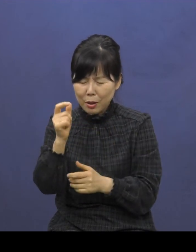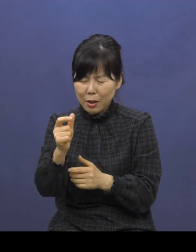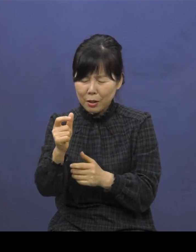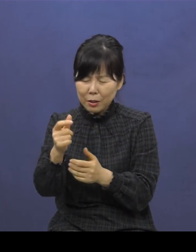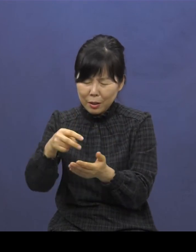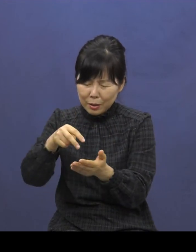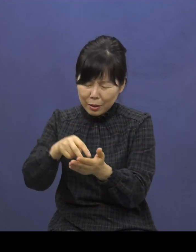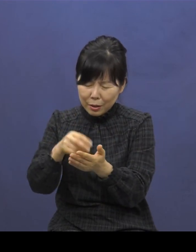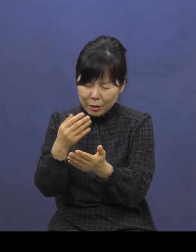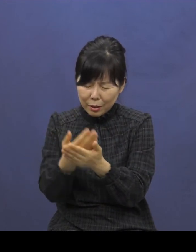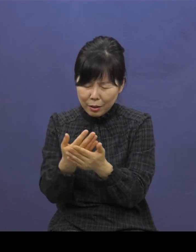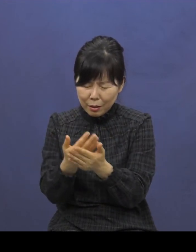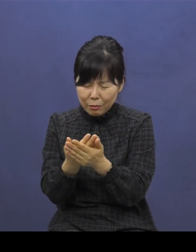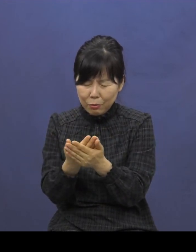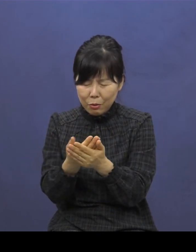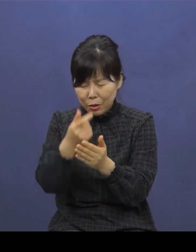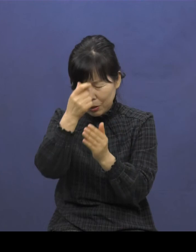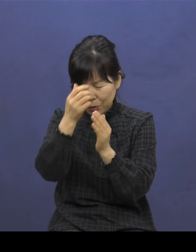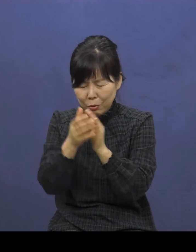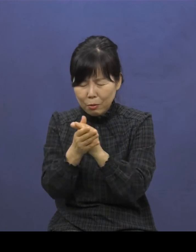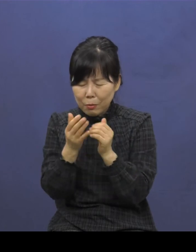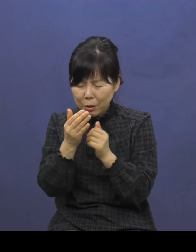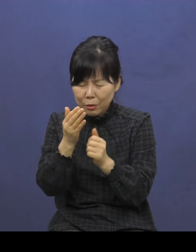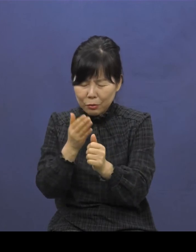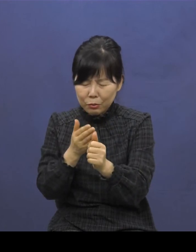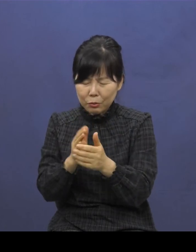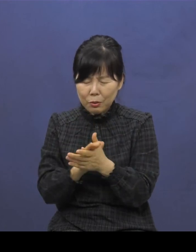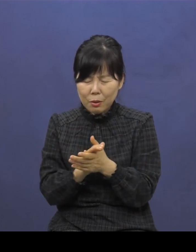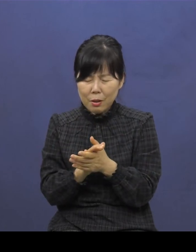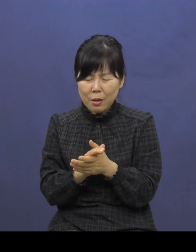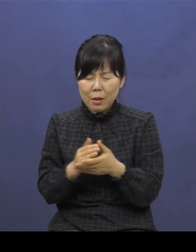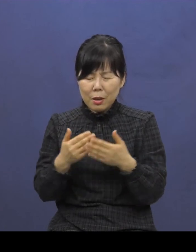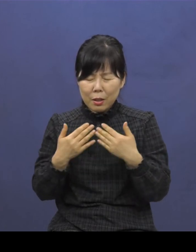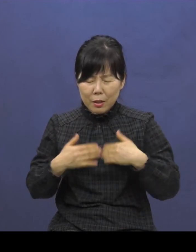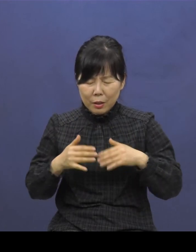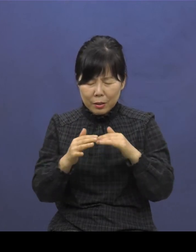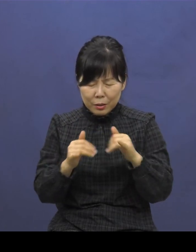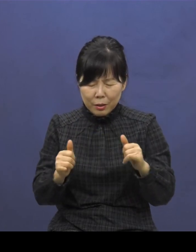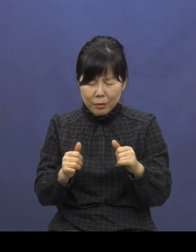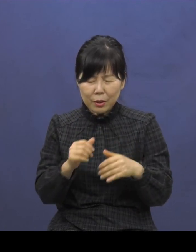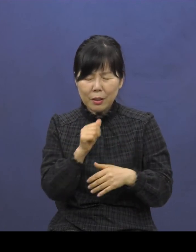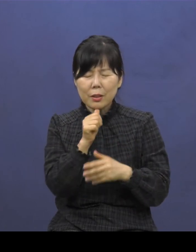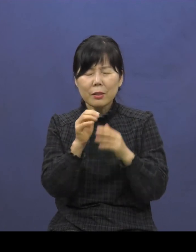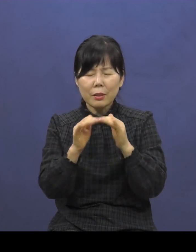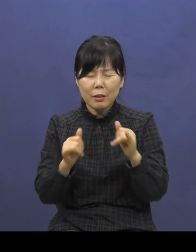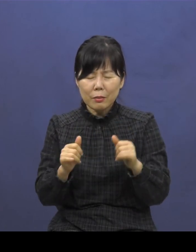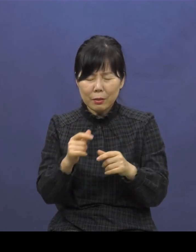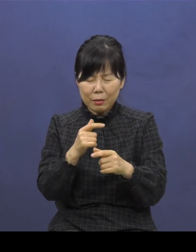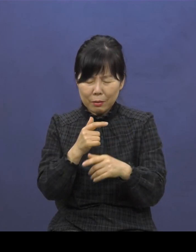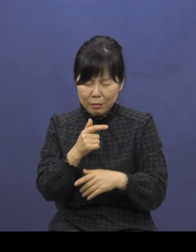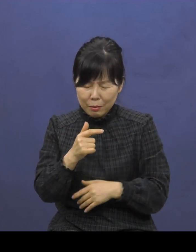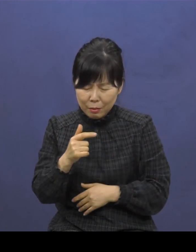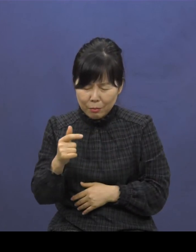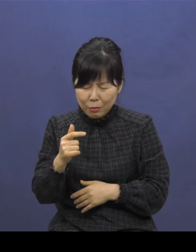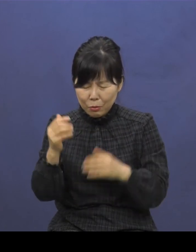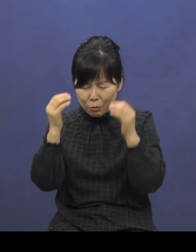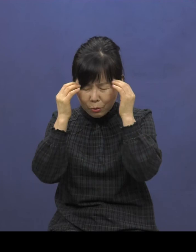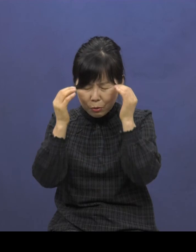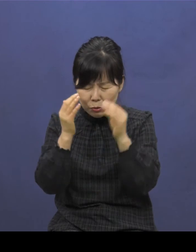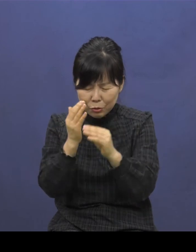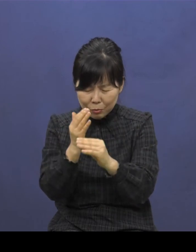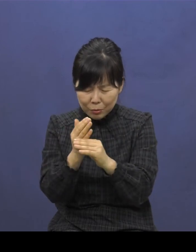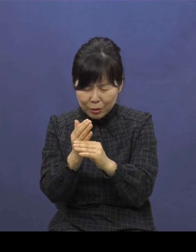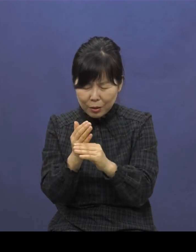우리를 불쌍히 여겨달라고, 특별히 이것 때문에 정말 가난하고 연약한 자들이 너무 고통을 많이 겪을 것인데 주여